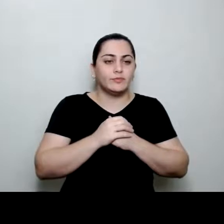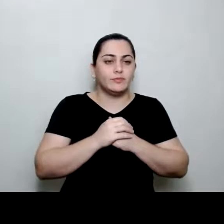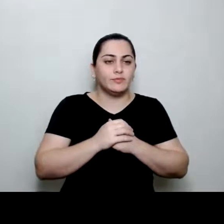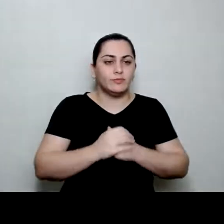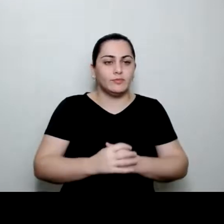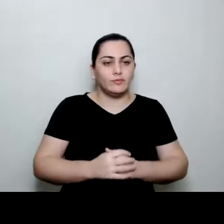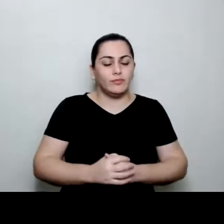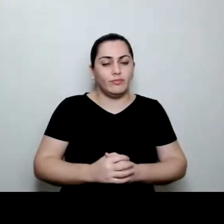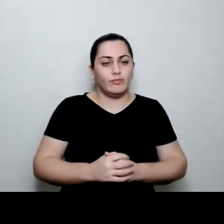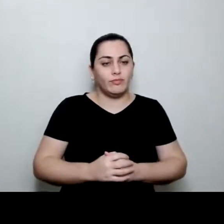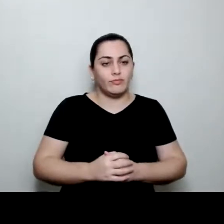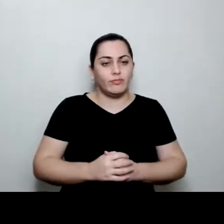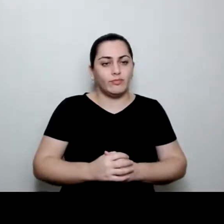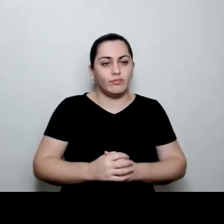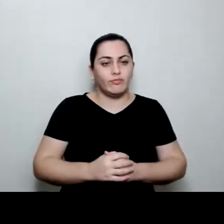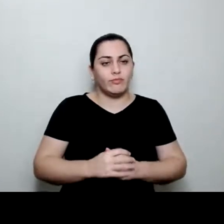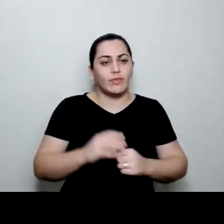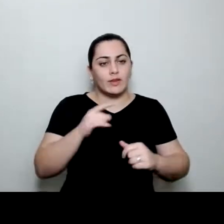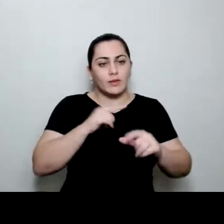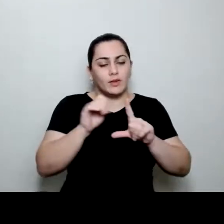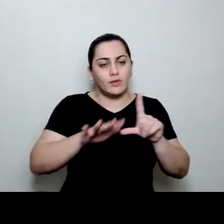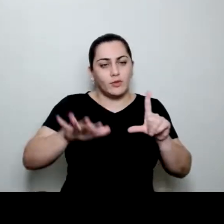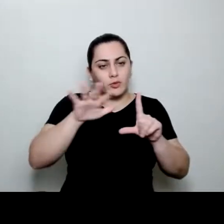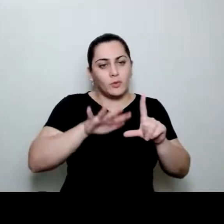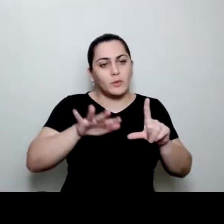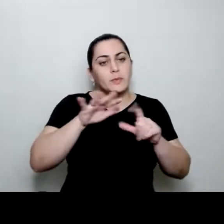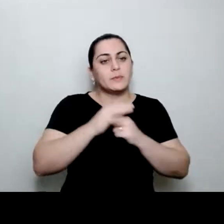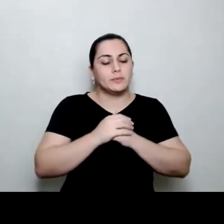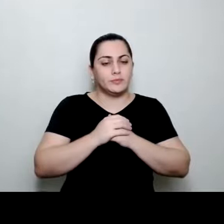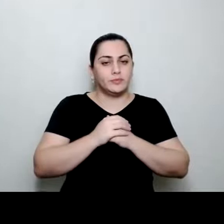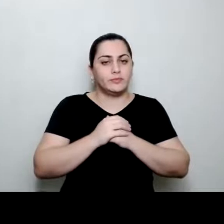mas aqui está a plataforma.